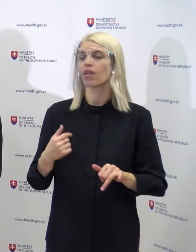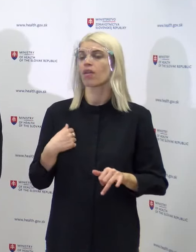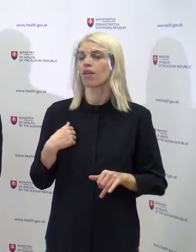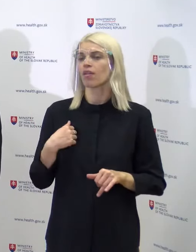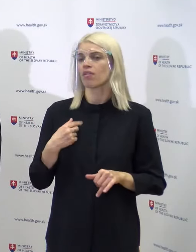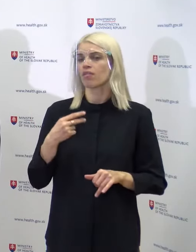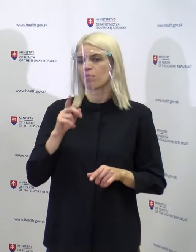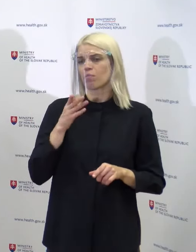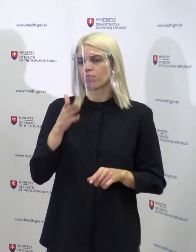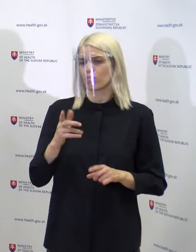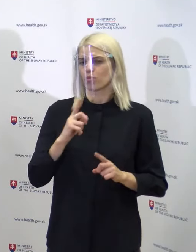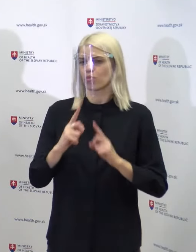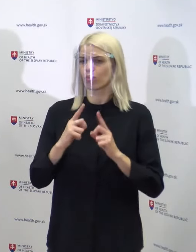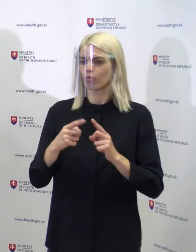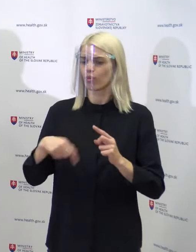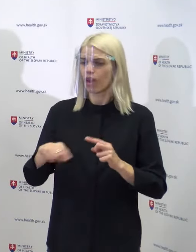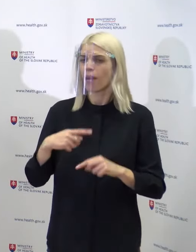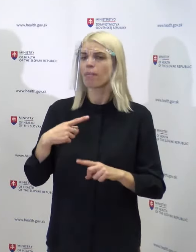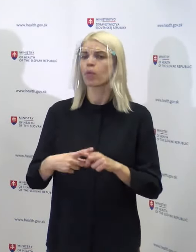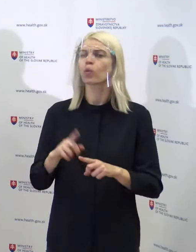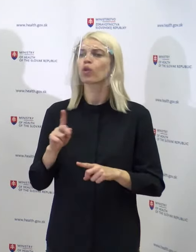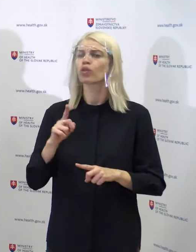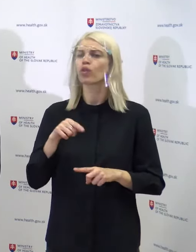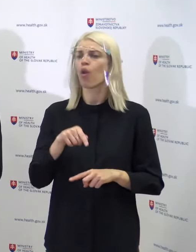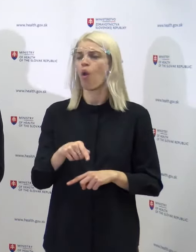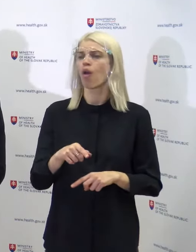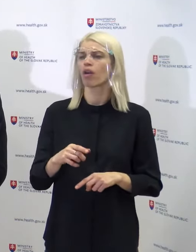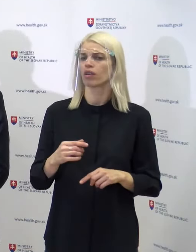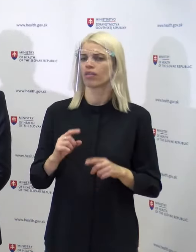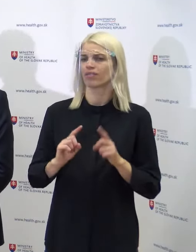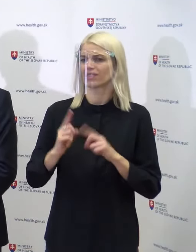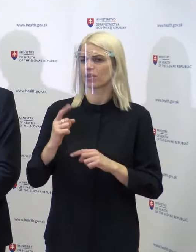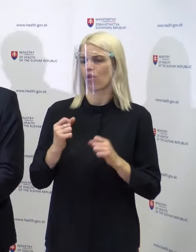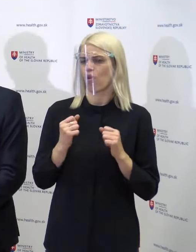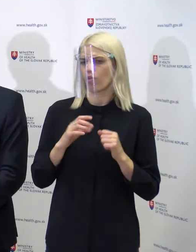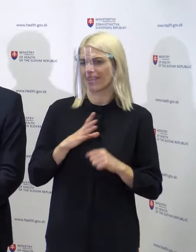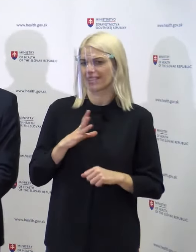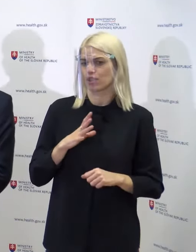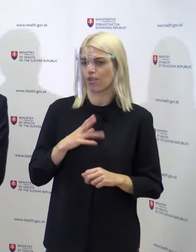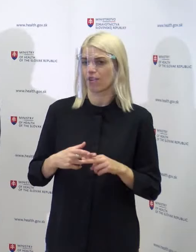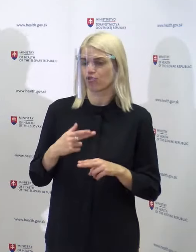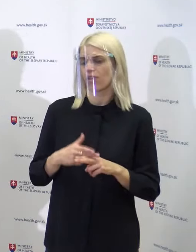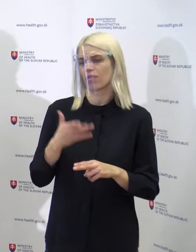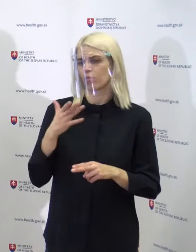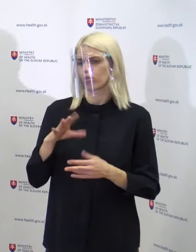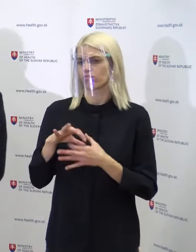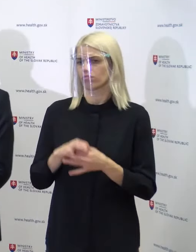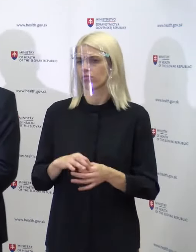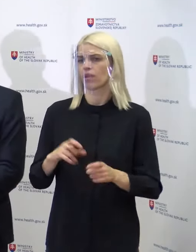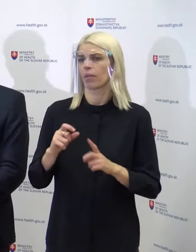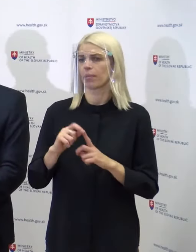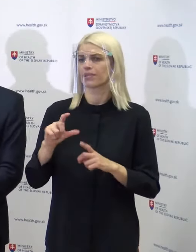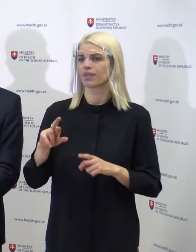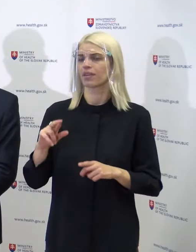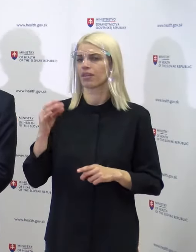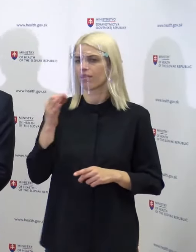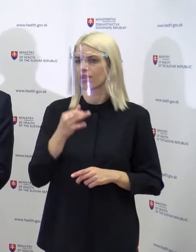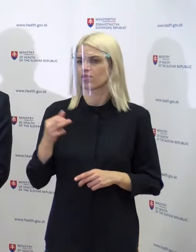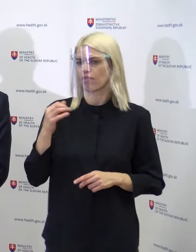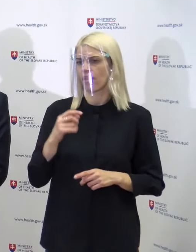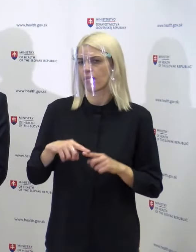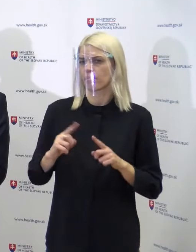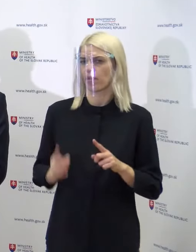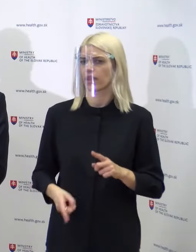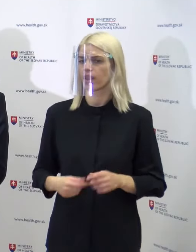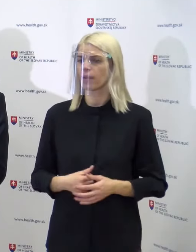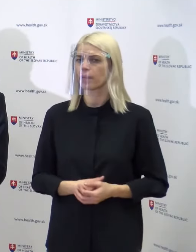sú aktívne vychytávané, aktívne sú tu ľudia pozvané na PCR testovanie. Ešte sa chcem technicky spýtať, pretože vy si rozprávali niečo iné, kde